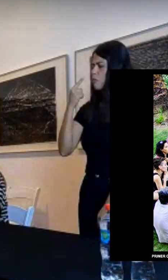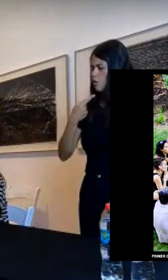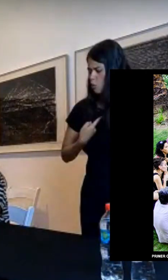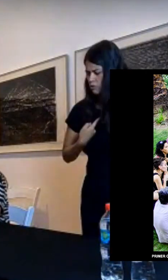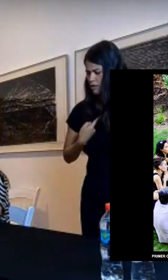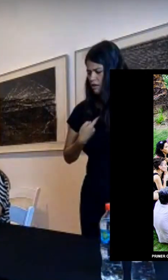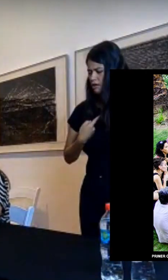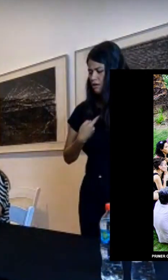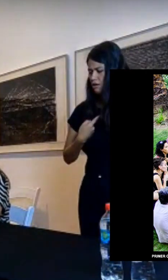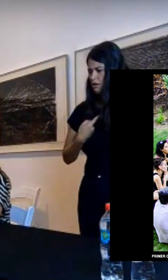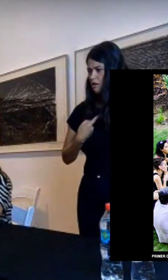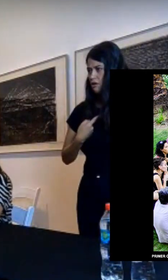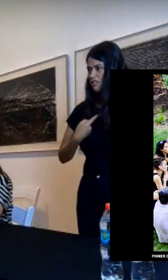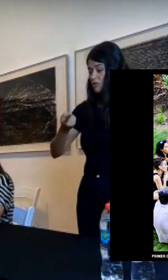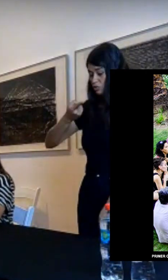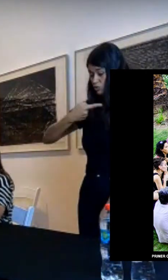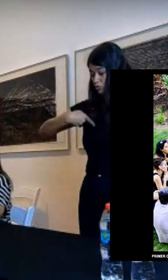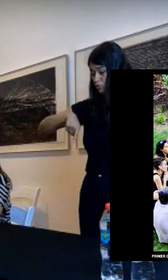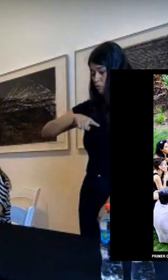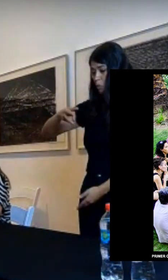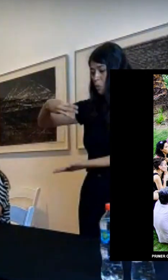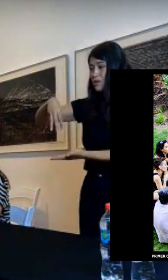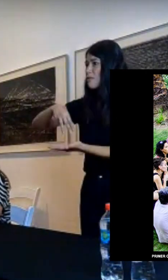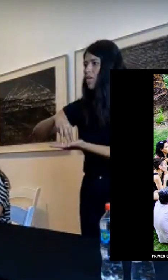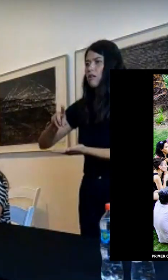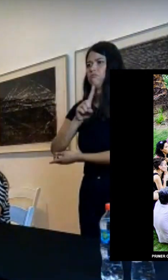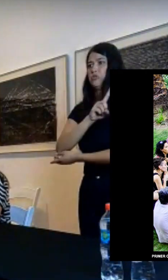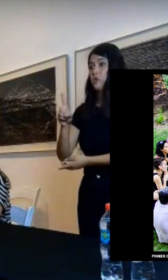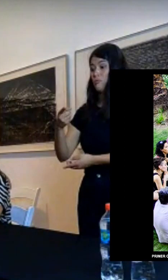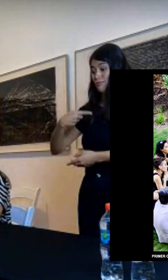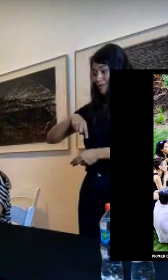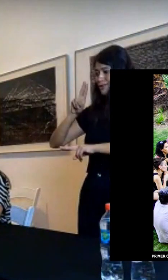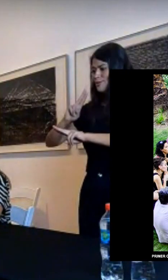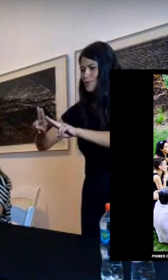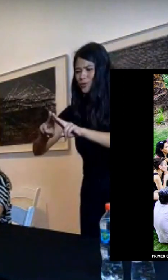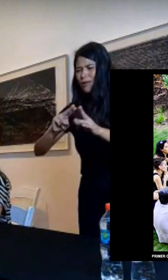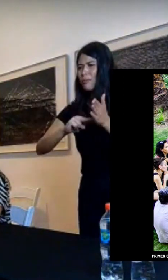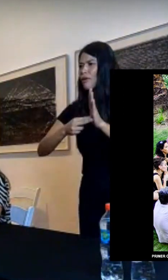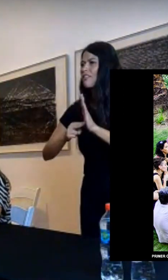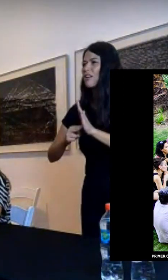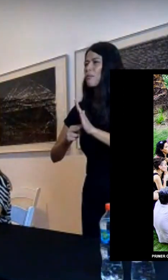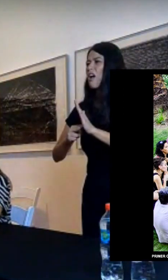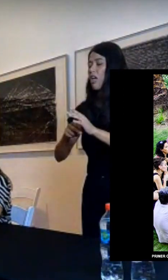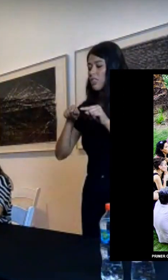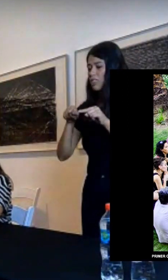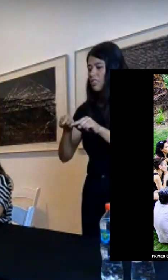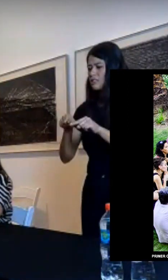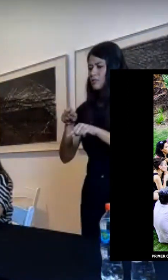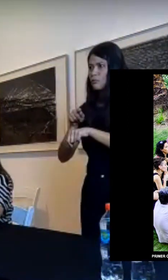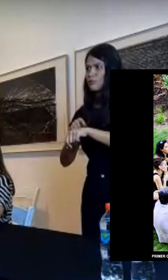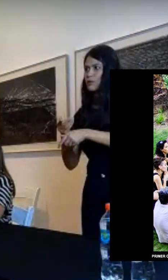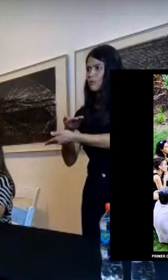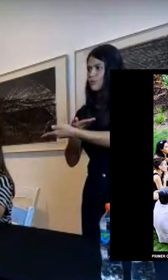no somos una municipalidad, no vamos a resolver las problemáticas que estamos hablando en ese espacio que se daba en